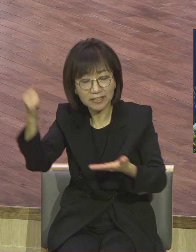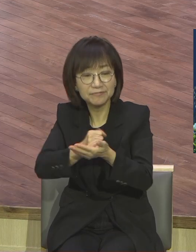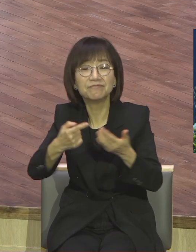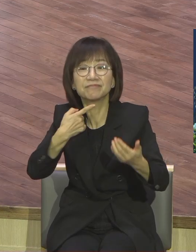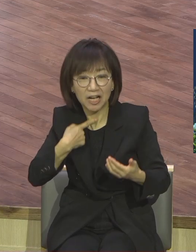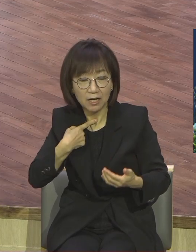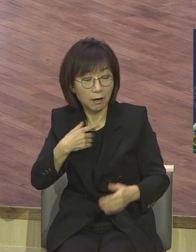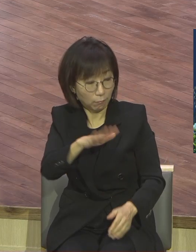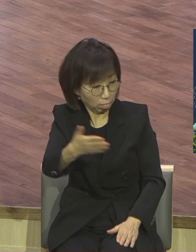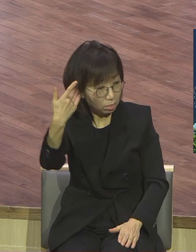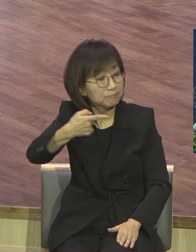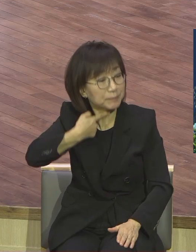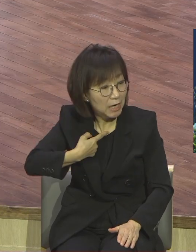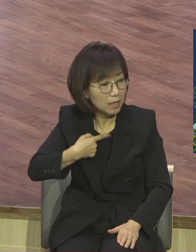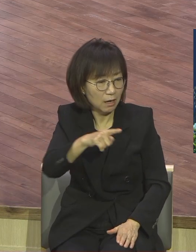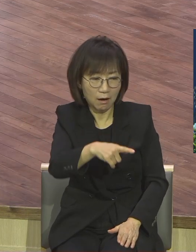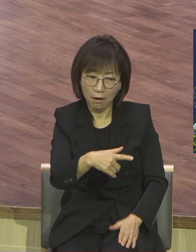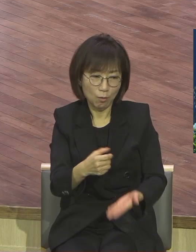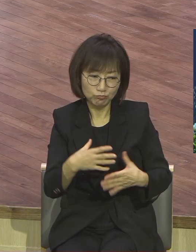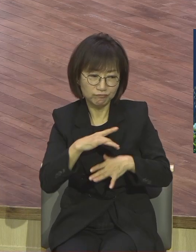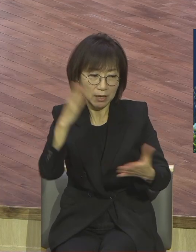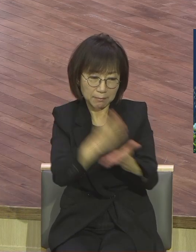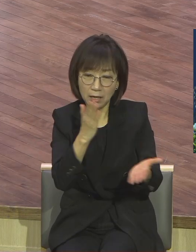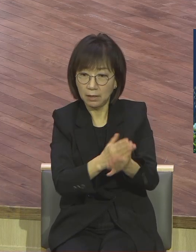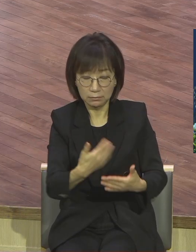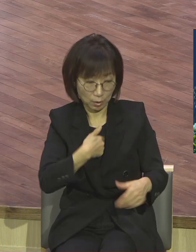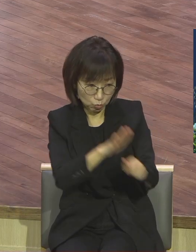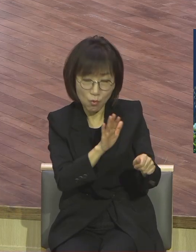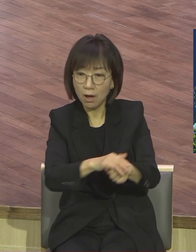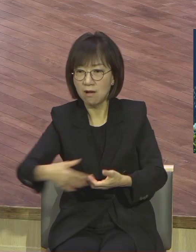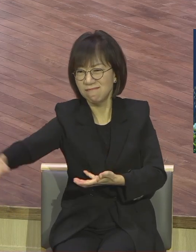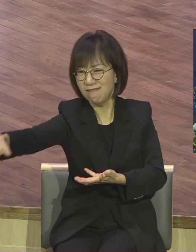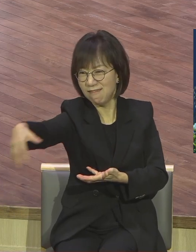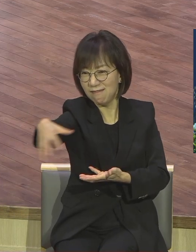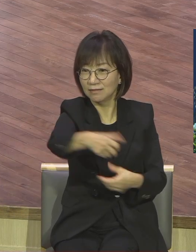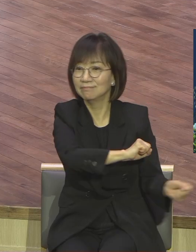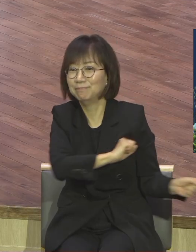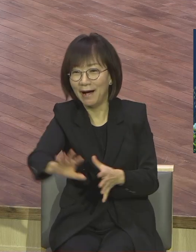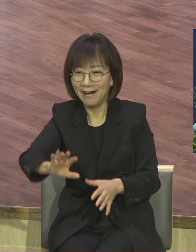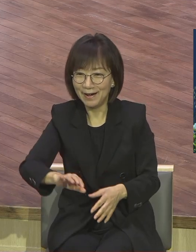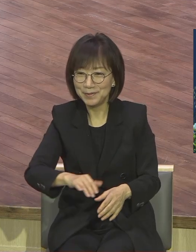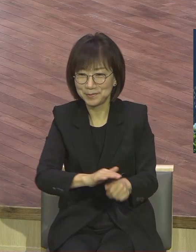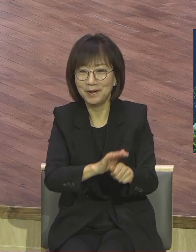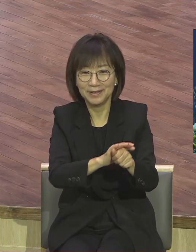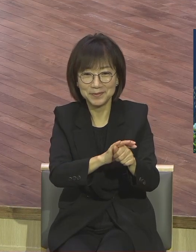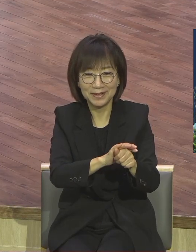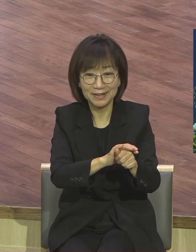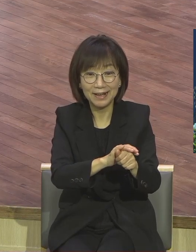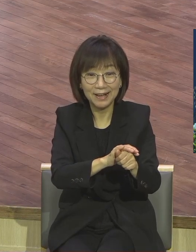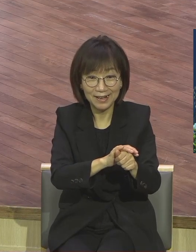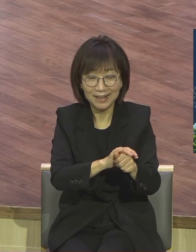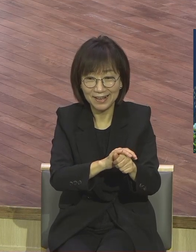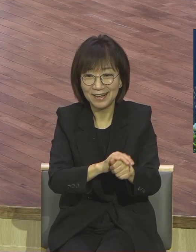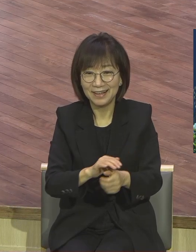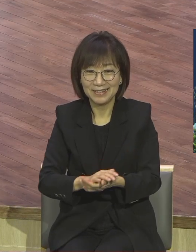참 멋있죠. 그래 제가 야 이렇게 우리 한 사람 이 무속인 한